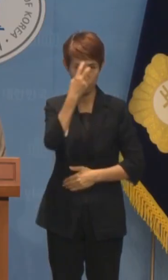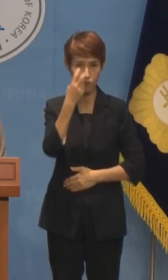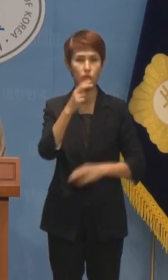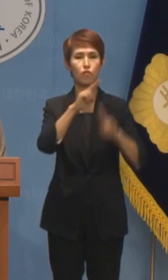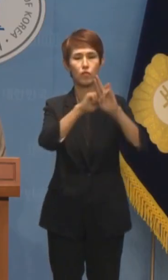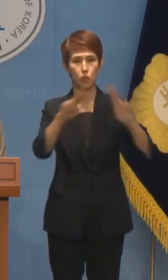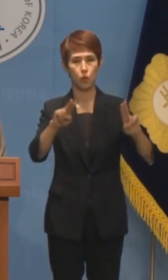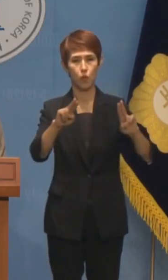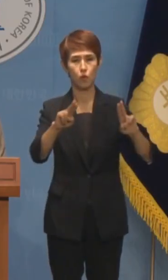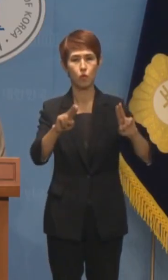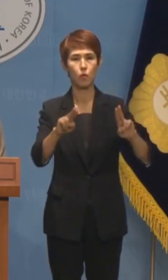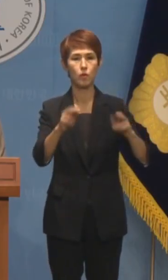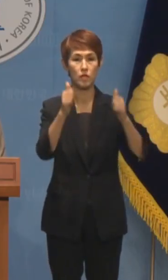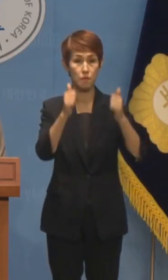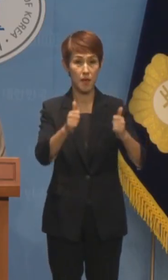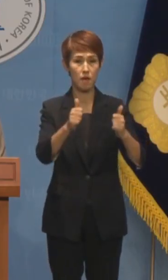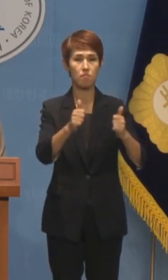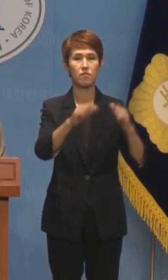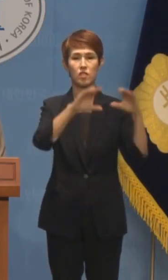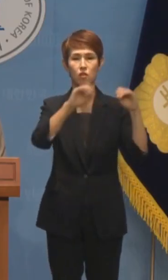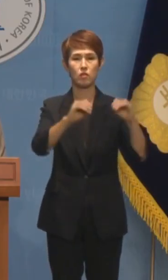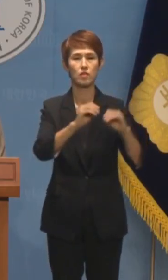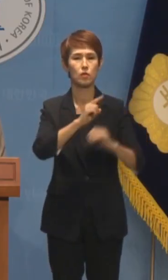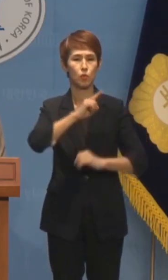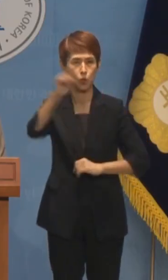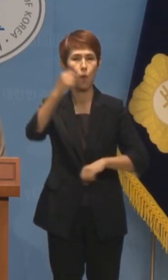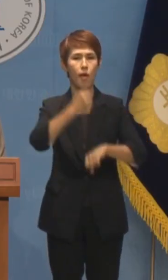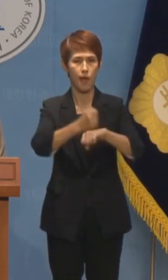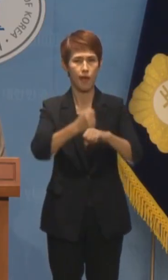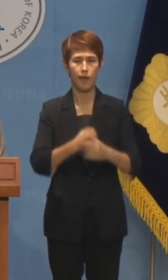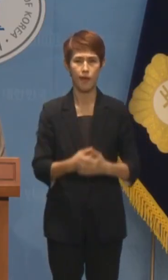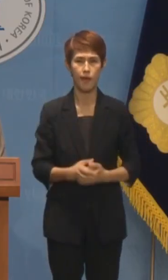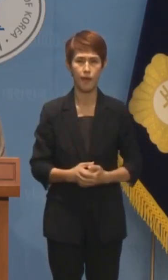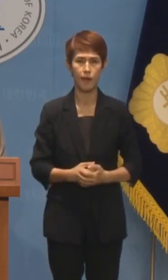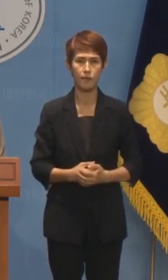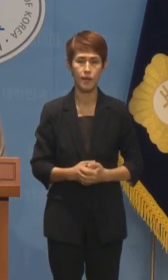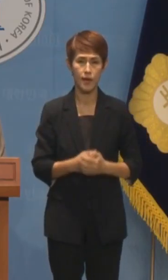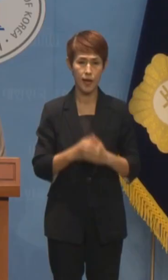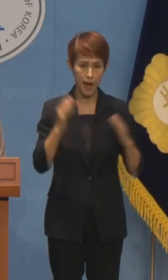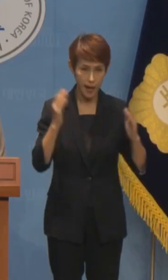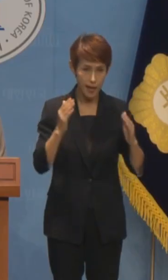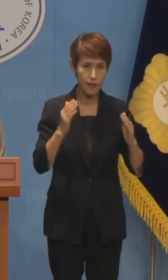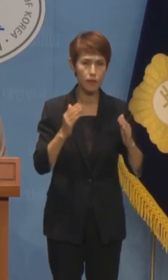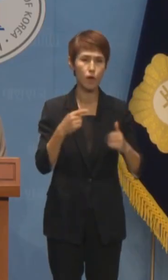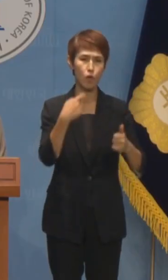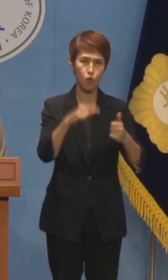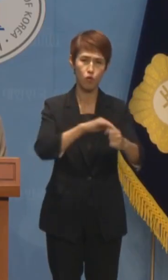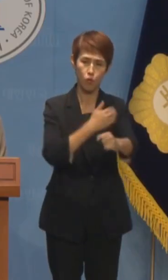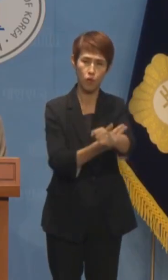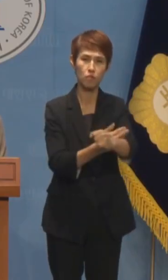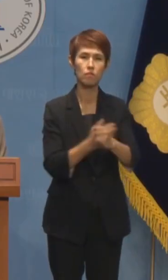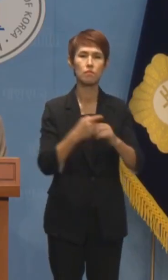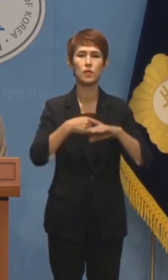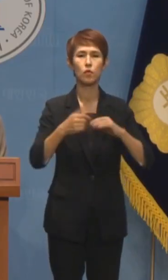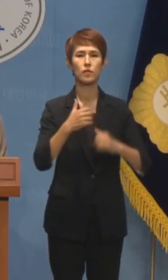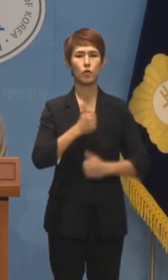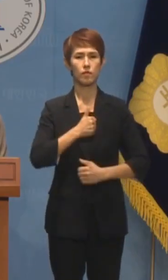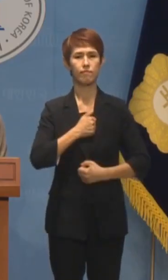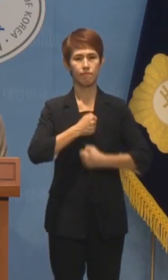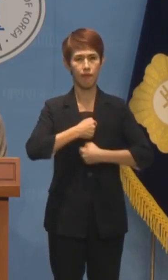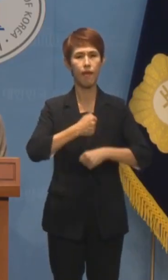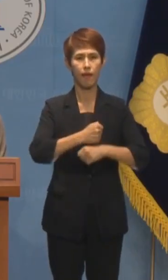소송과 집행정지 신청 등 할 수 있는 모든 방법을 총동원해 아이들의 교육권과 민족의 자존심을